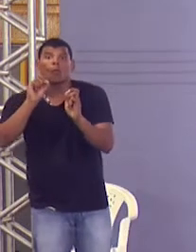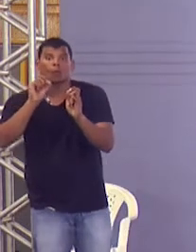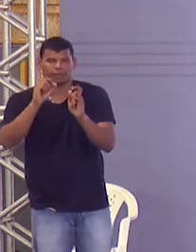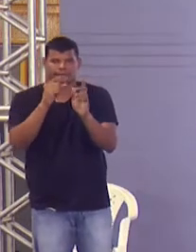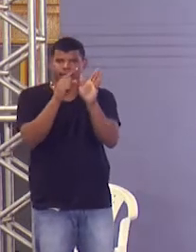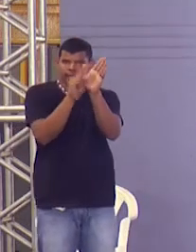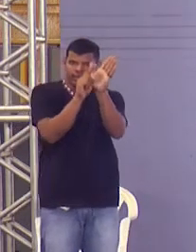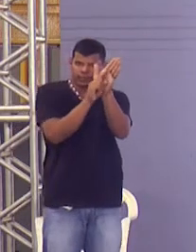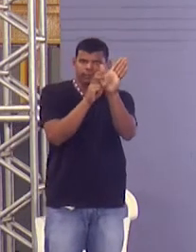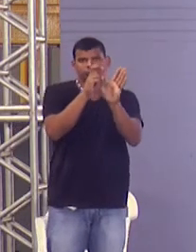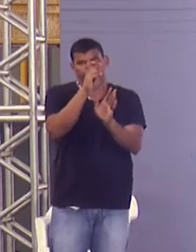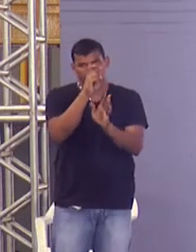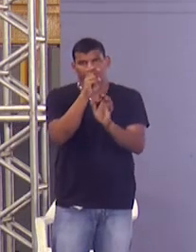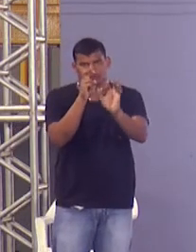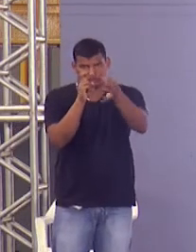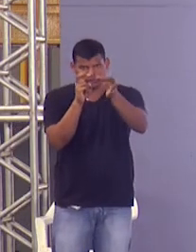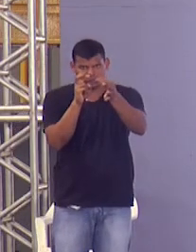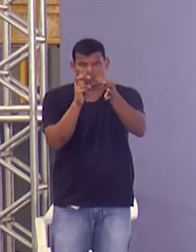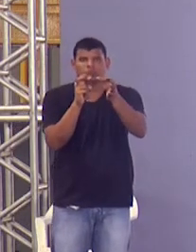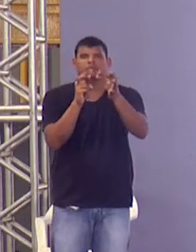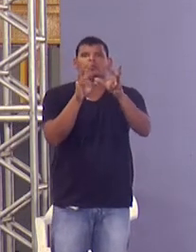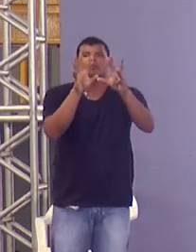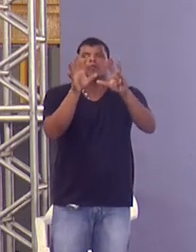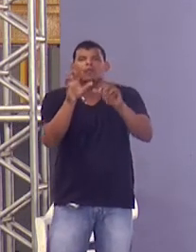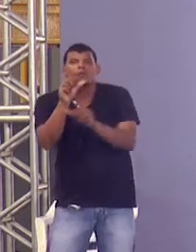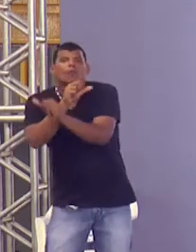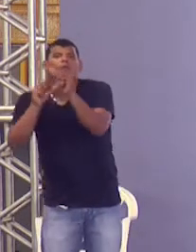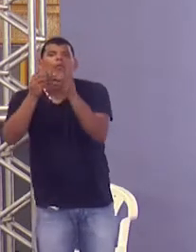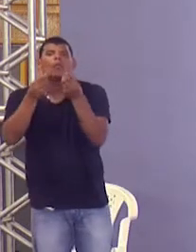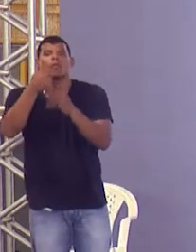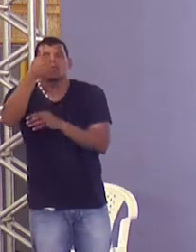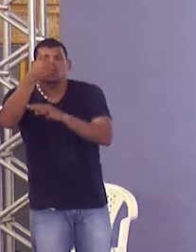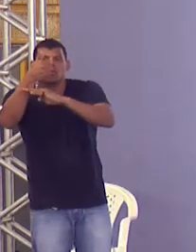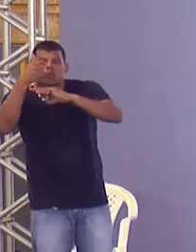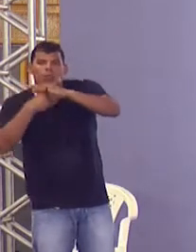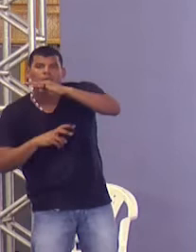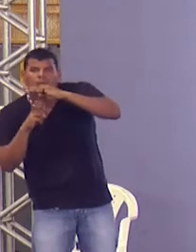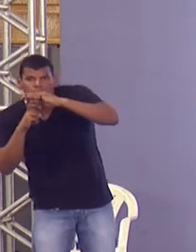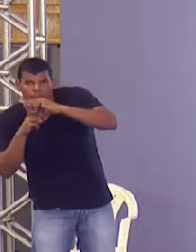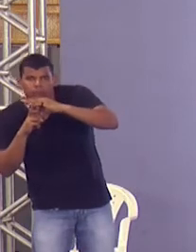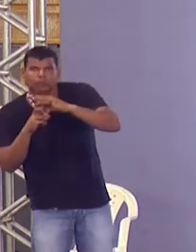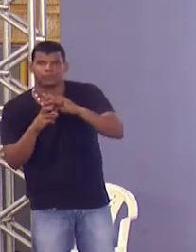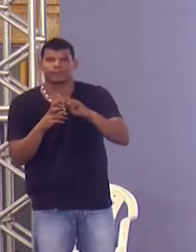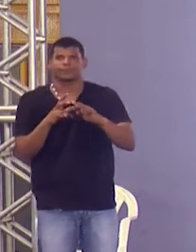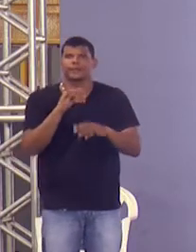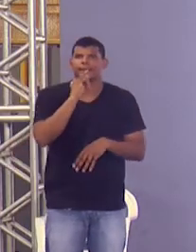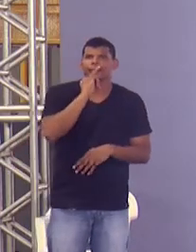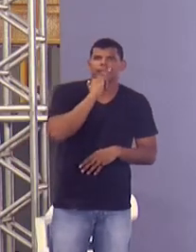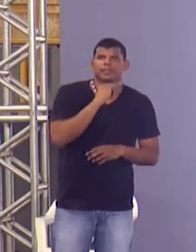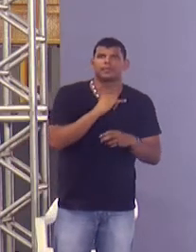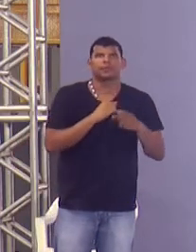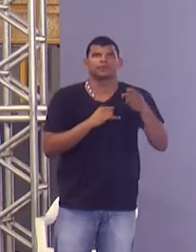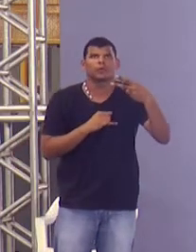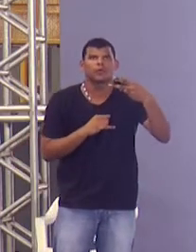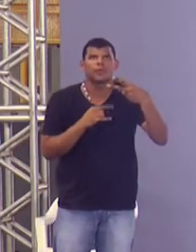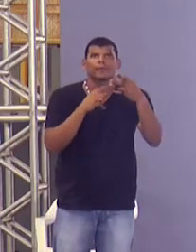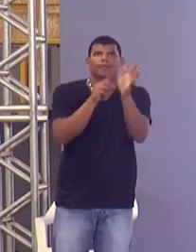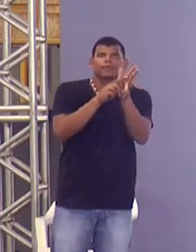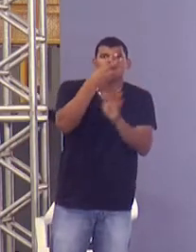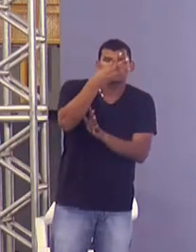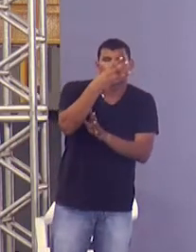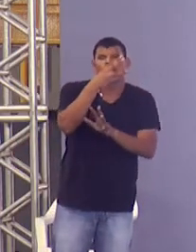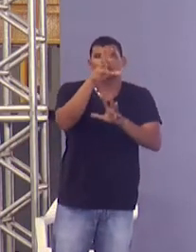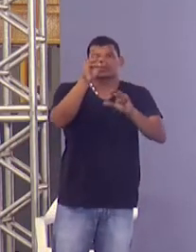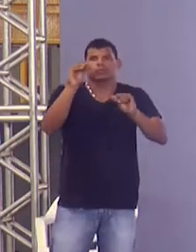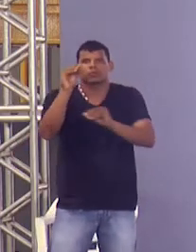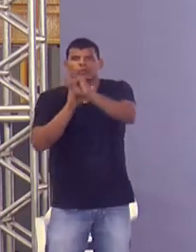base for 2/3, vai ficar 3 sobre 2. Sempre você vai inverter a base, tá legal? Aí quando